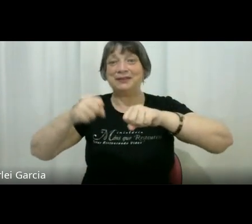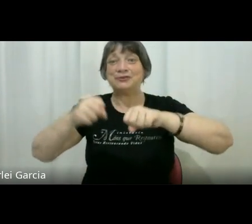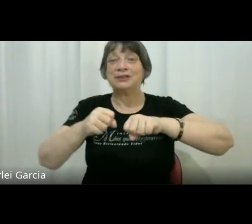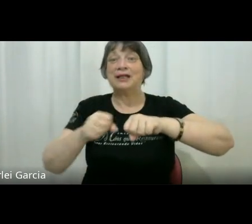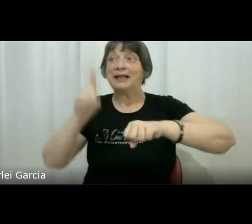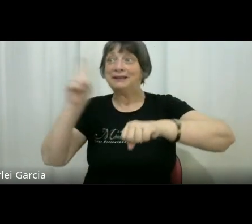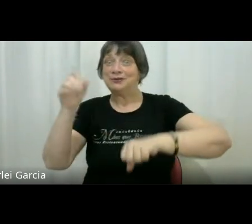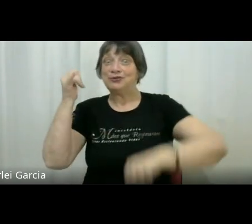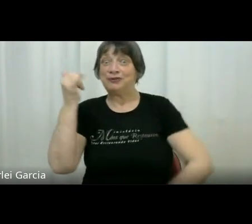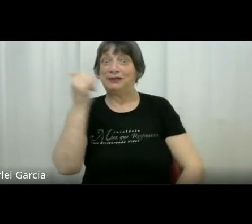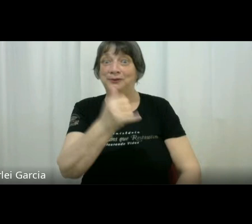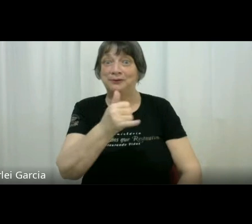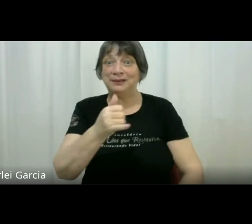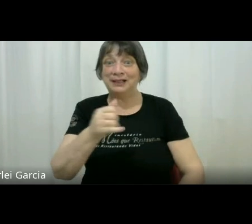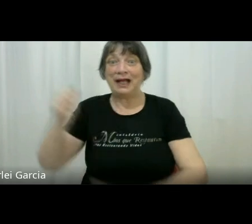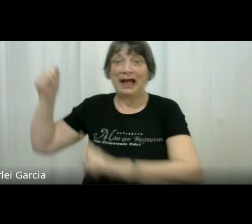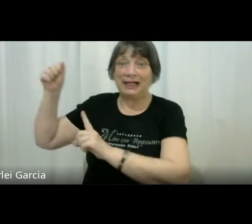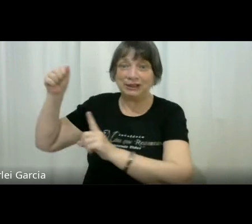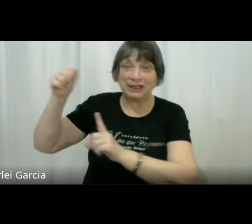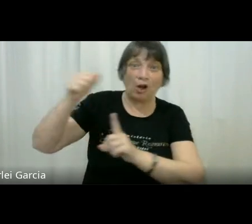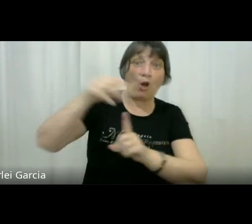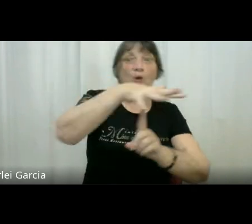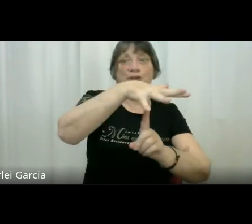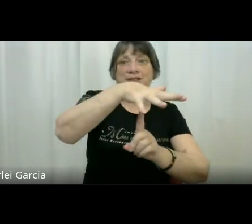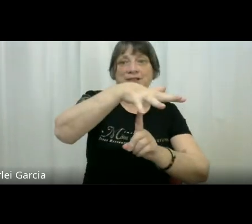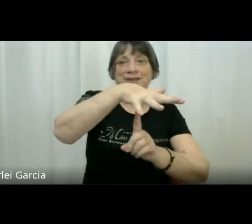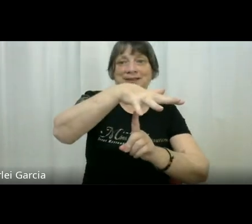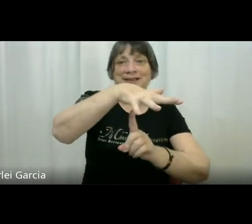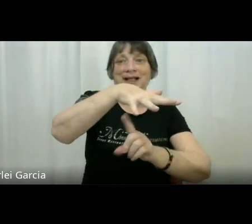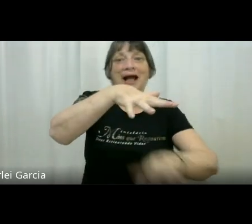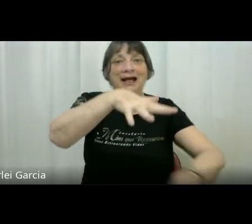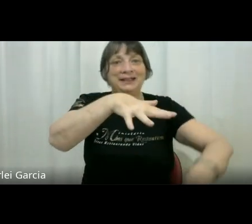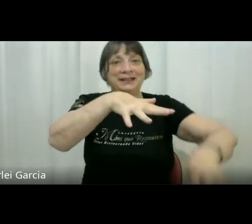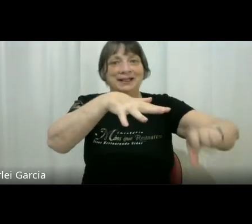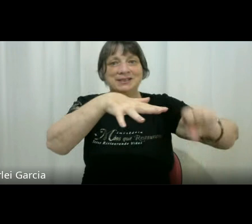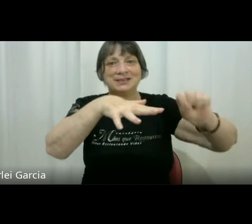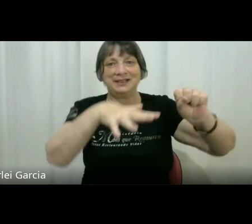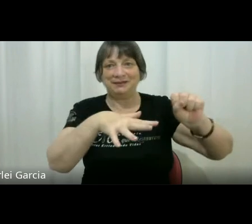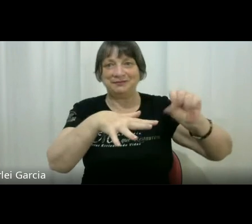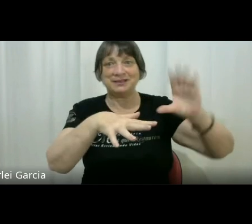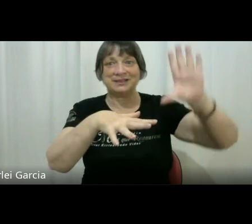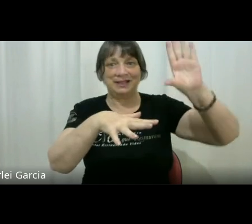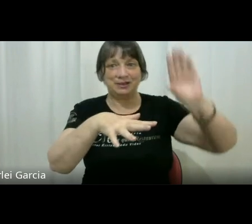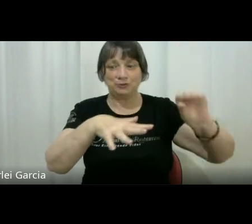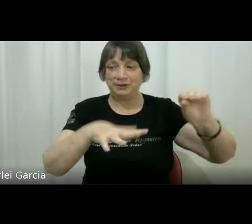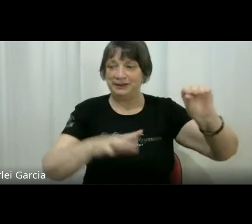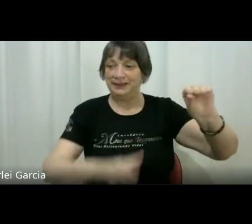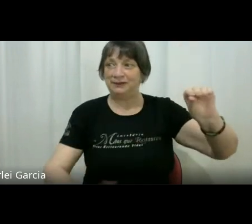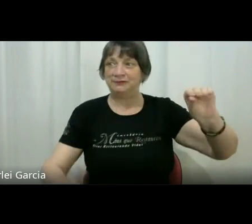Aí Deus falou, haja luz. Aí as trevas, né,